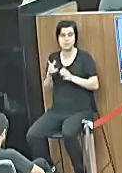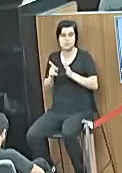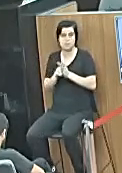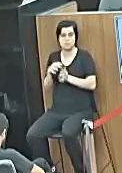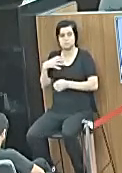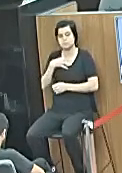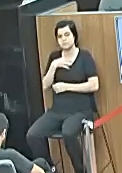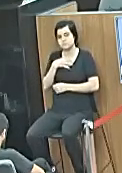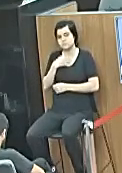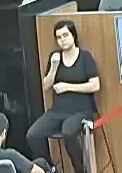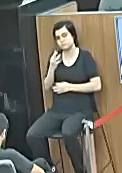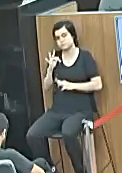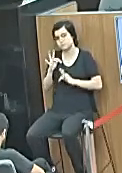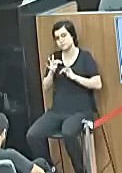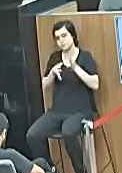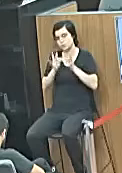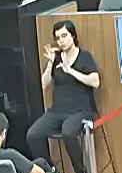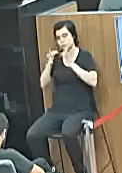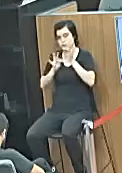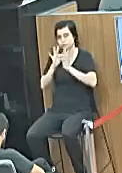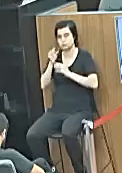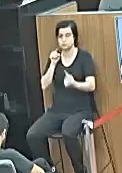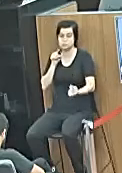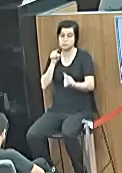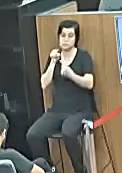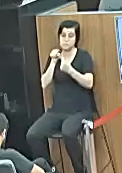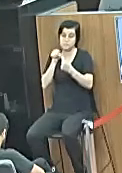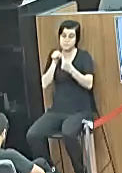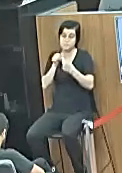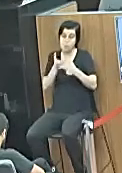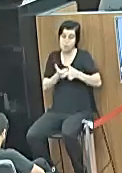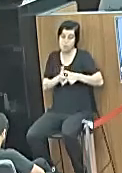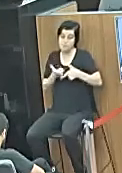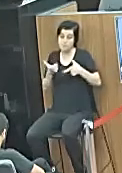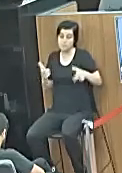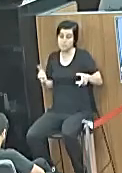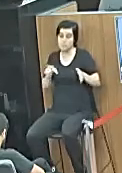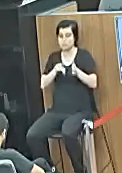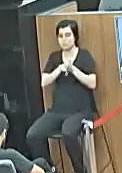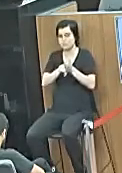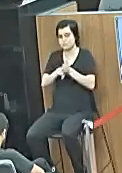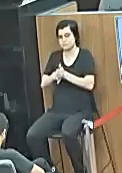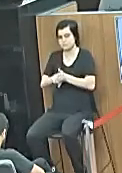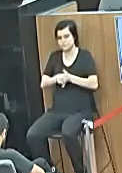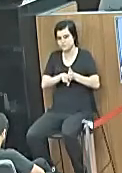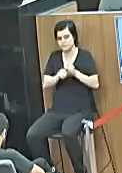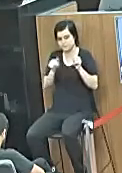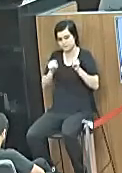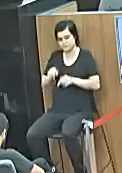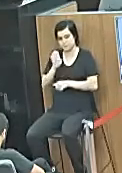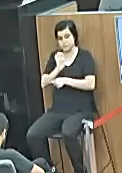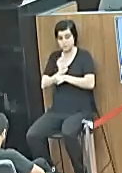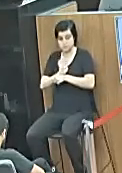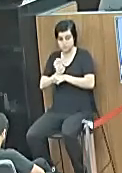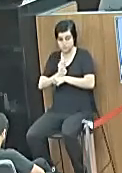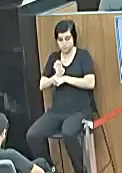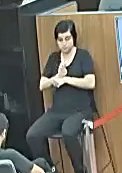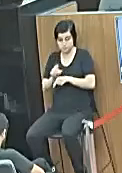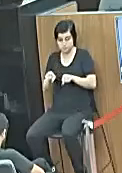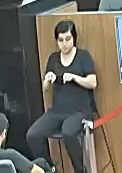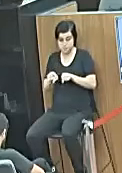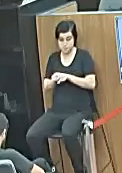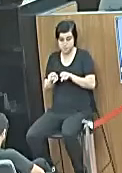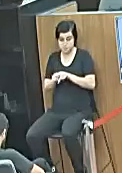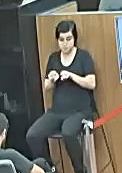ou tecnológicas visando difundir as pesquisas desenvolvidas no estado e promover o intercâmbio científico